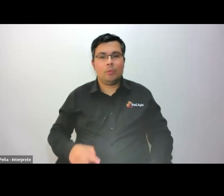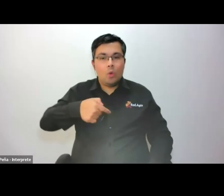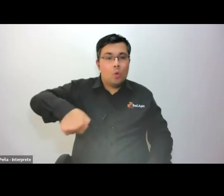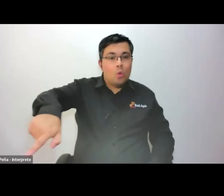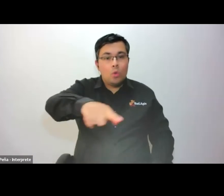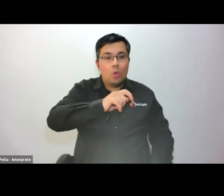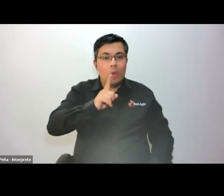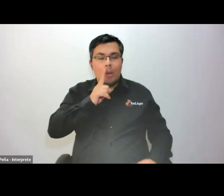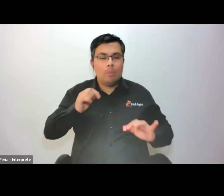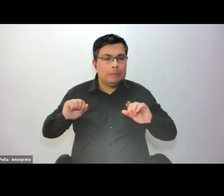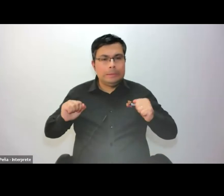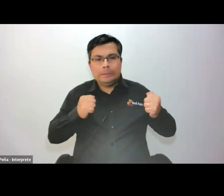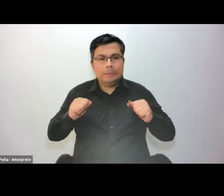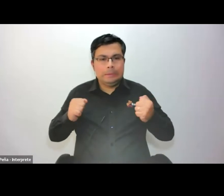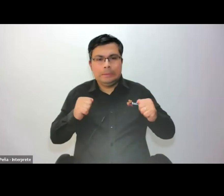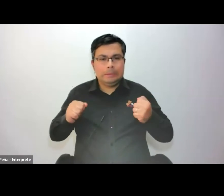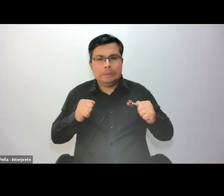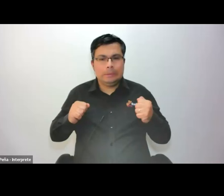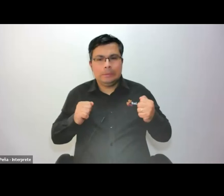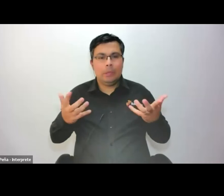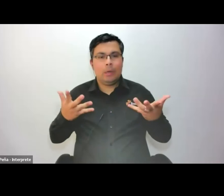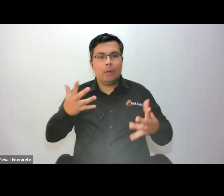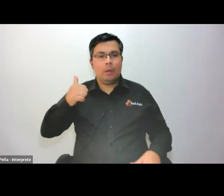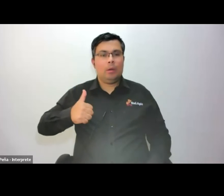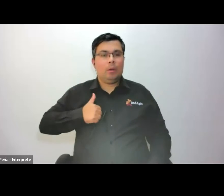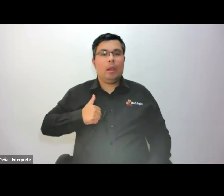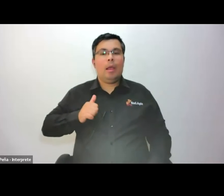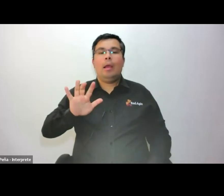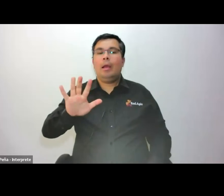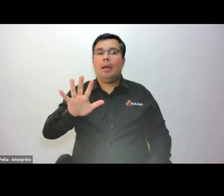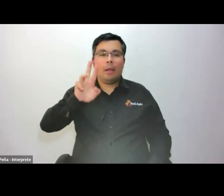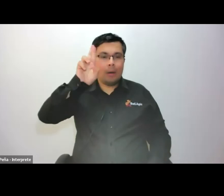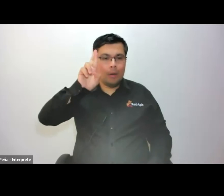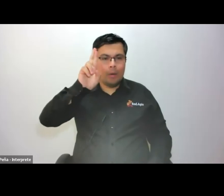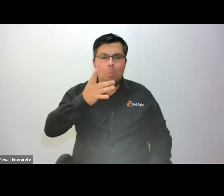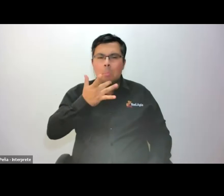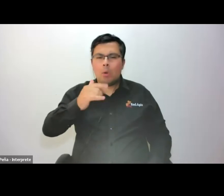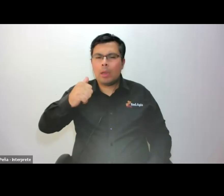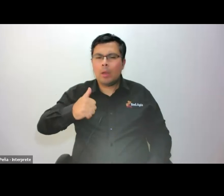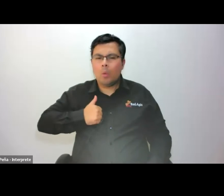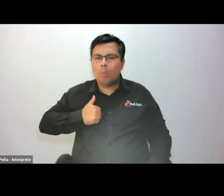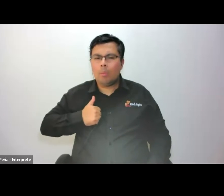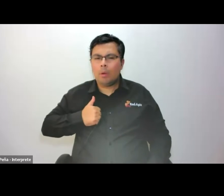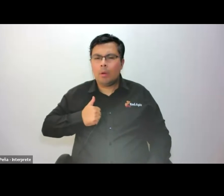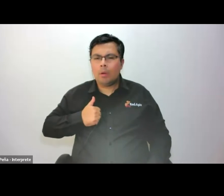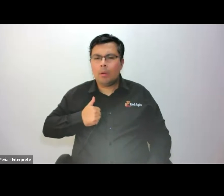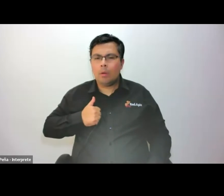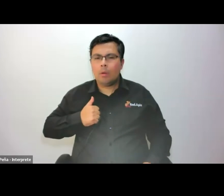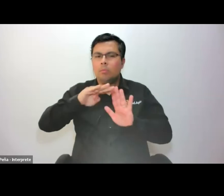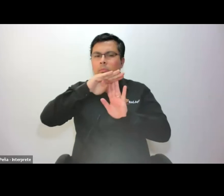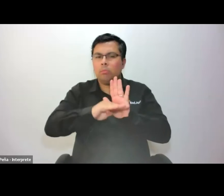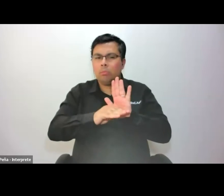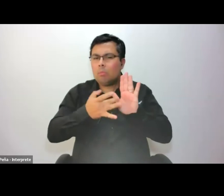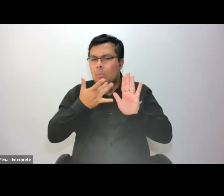atención respecto a lo que se implementa, hay que recordar de por qué se implementa. Se implementa porque la normativa vigente